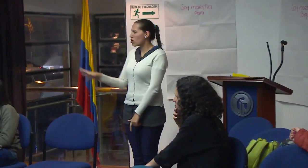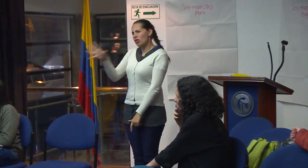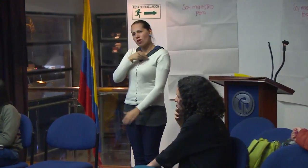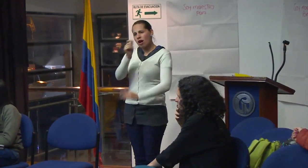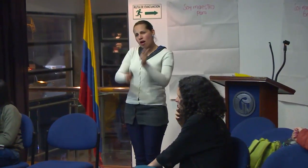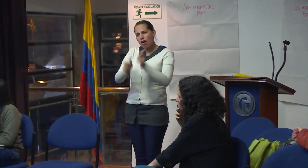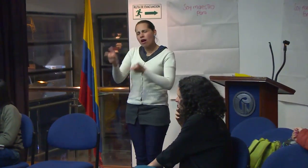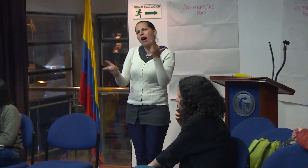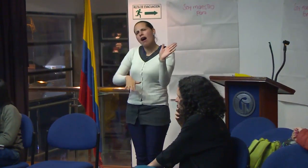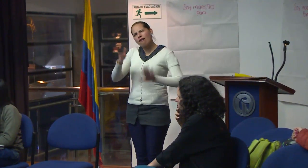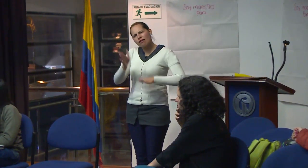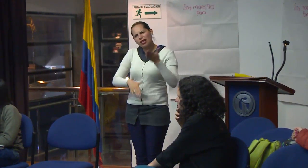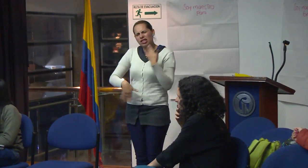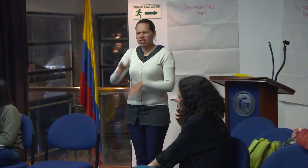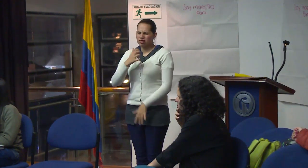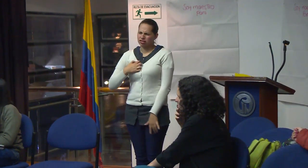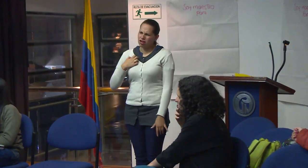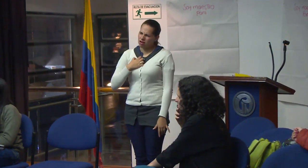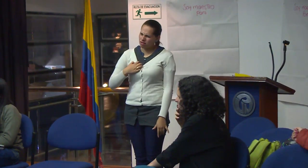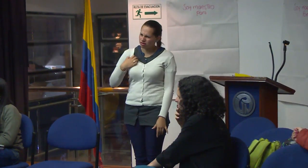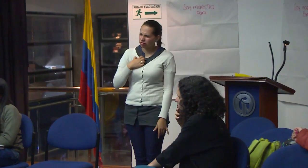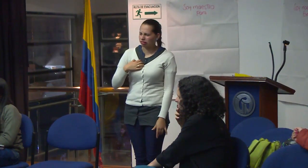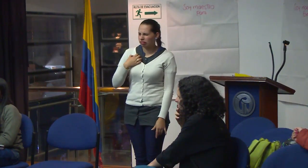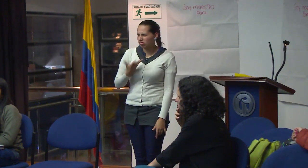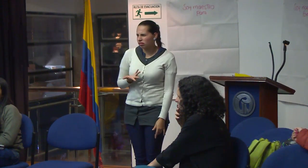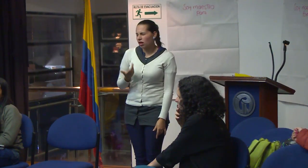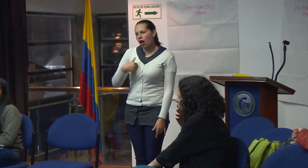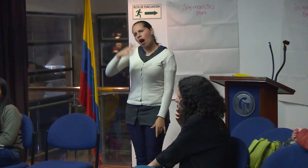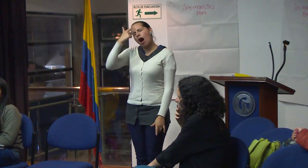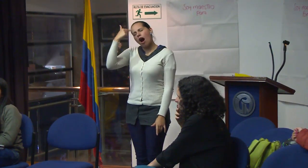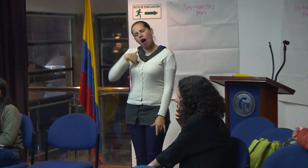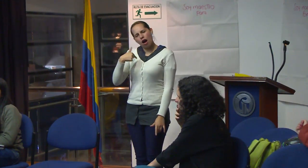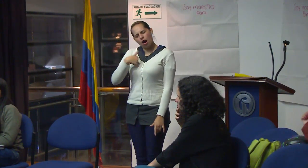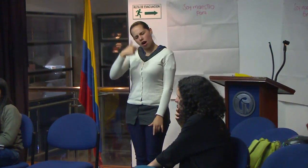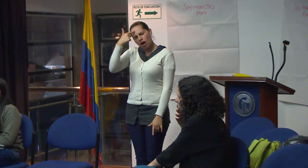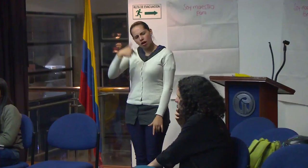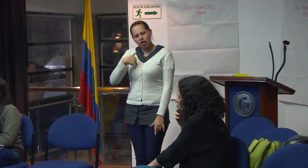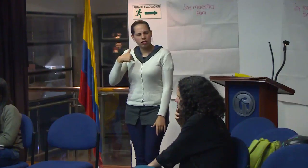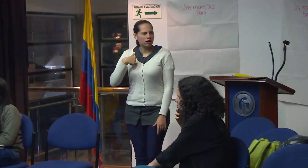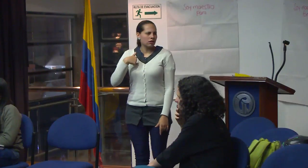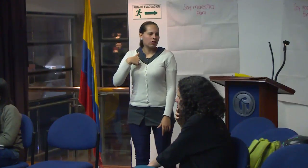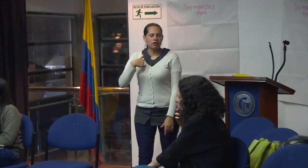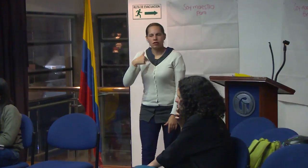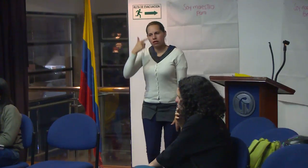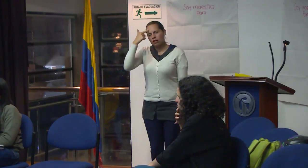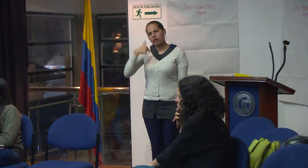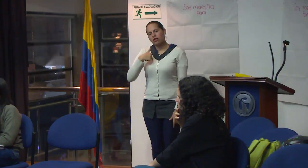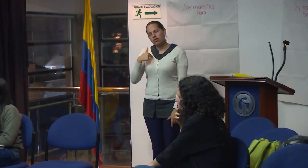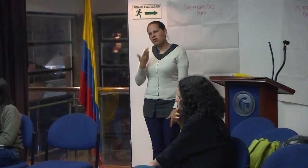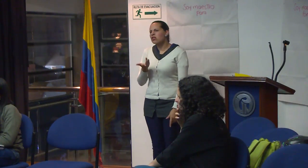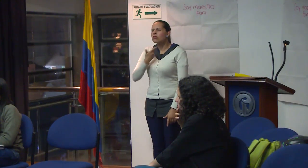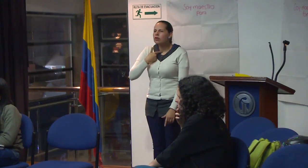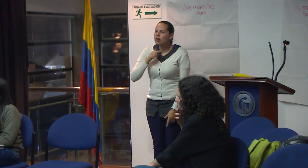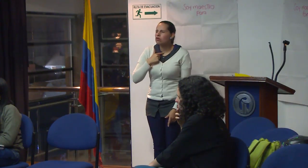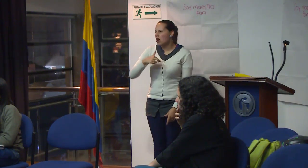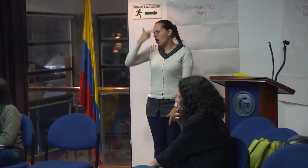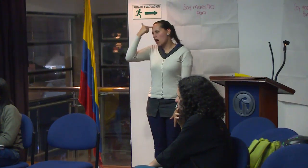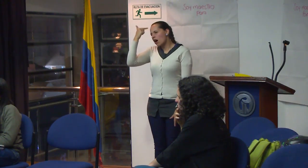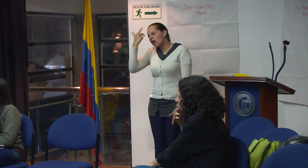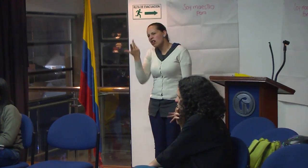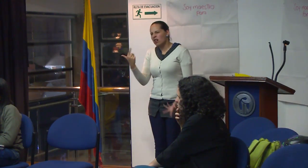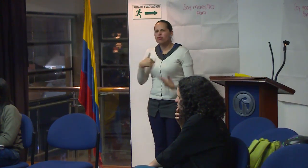personas. A veces somos muy egoístas y pienso solamente en mí y en lo que a mí me gusta y en lo que a mí me parece y en lo que